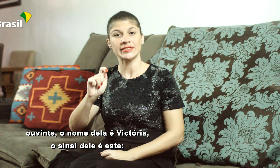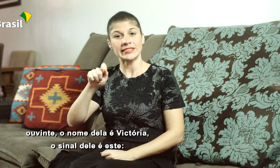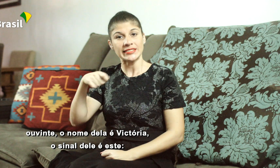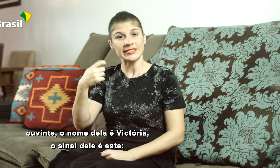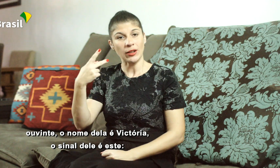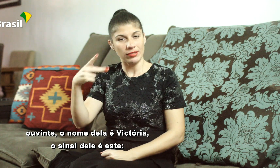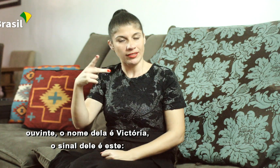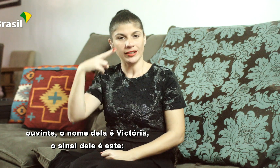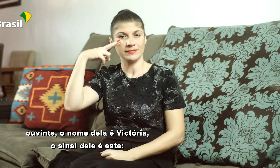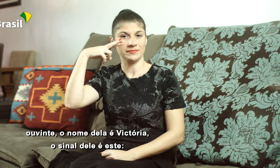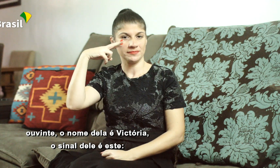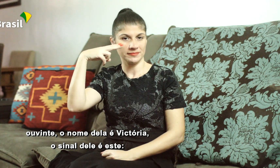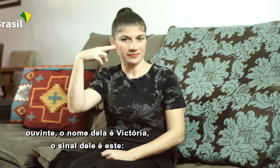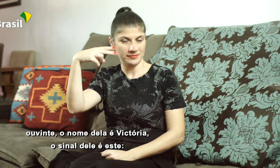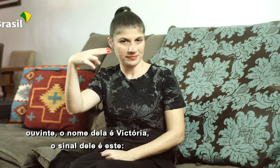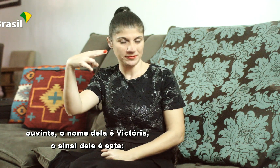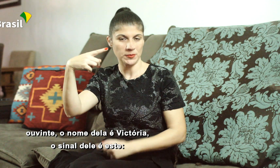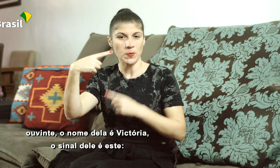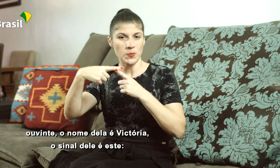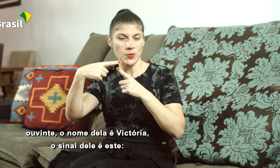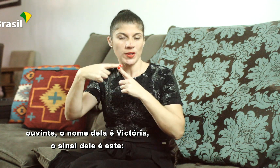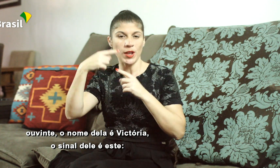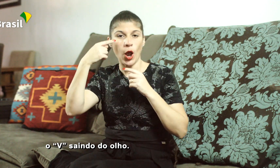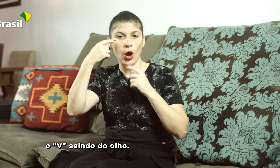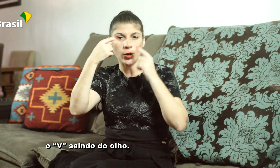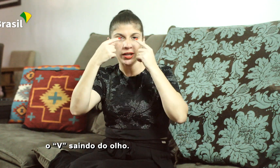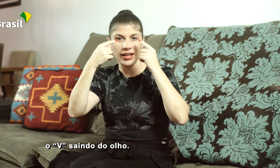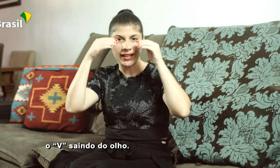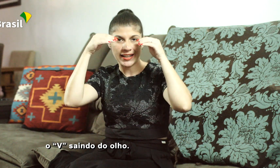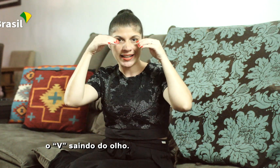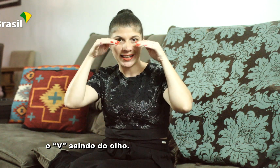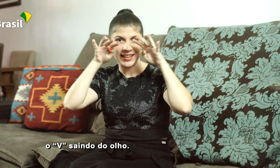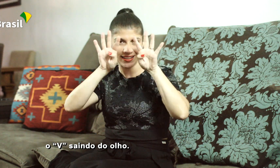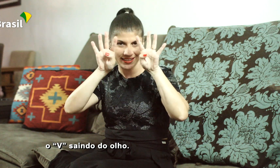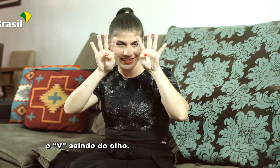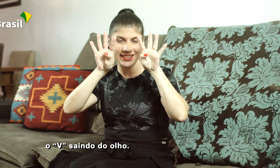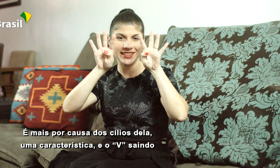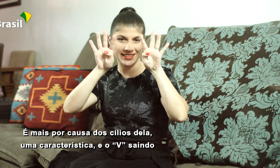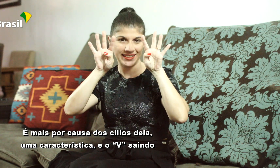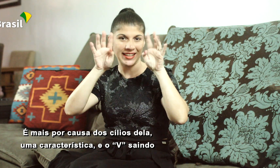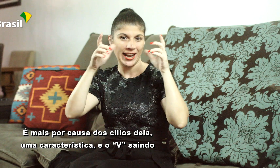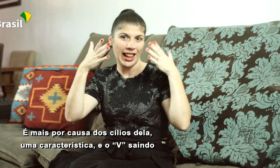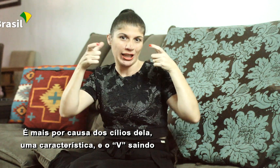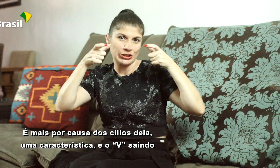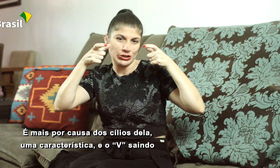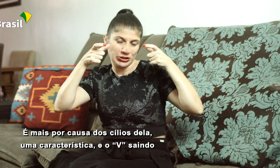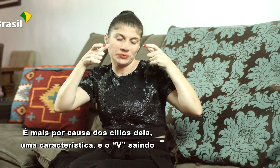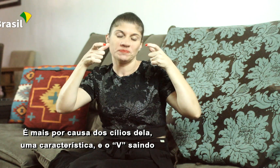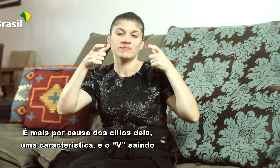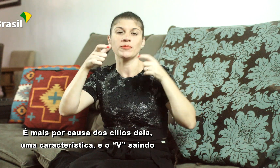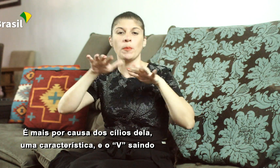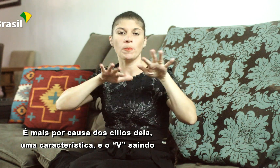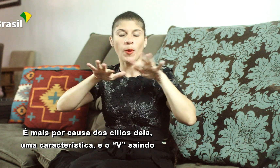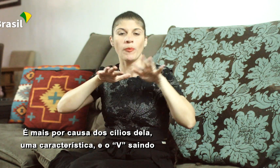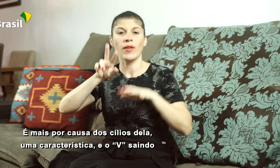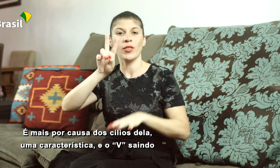Victoria, o sinal dela é este, o V saindo do olho. É mais por causa dos cílios dela, né?